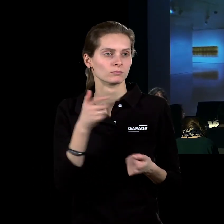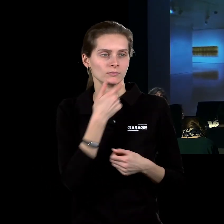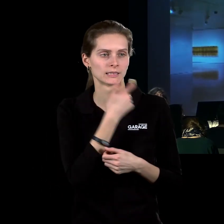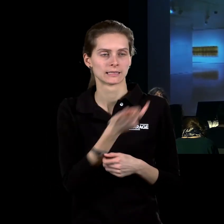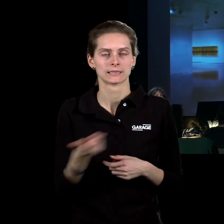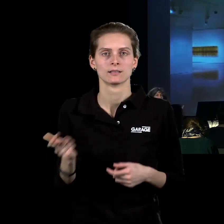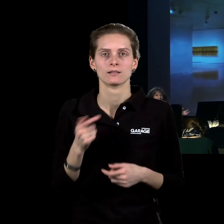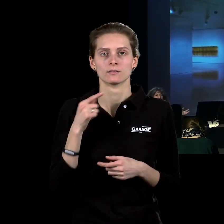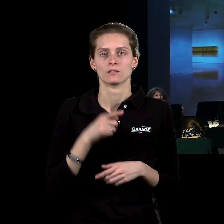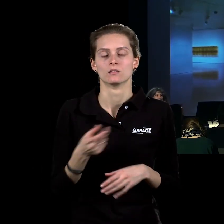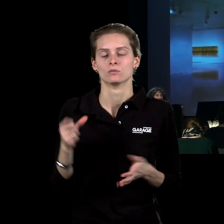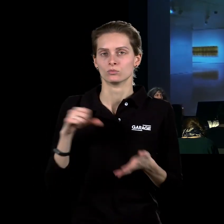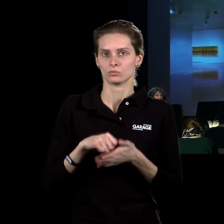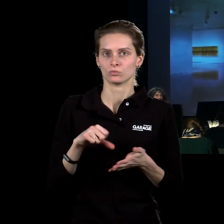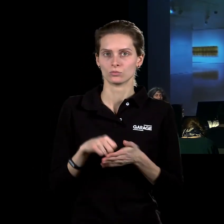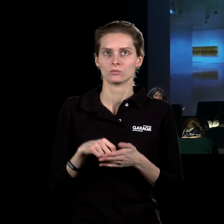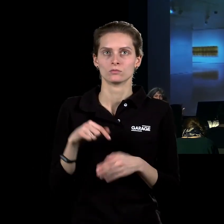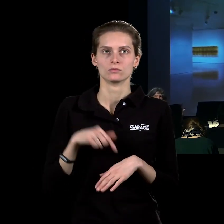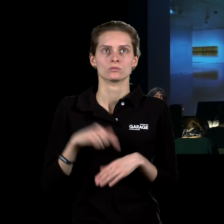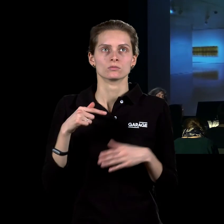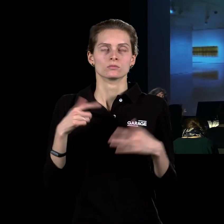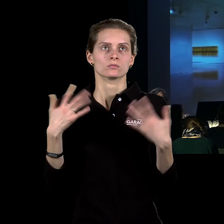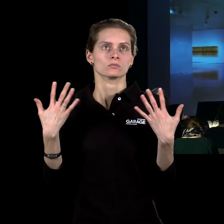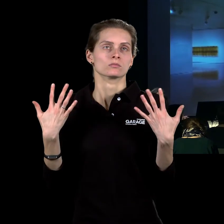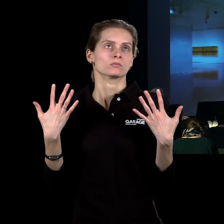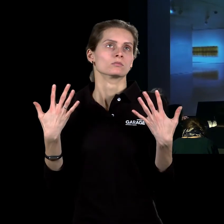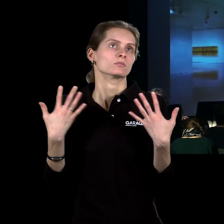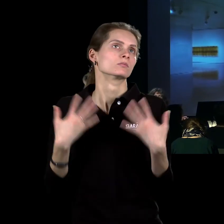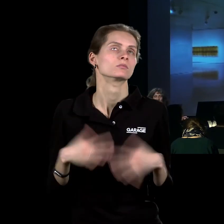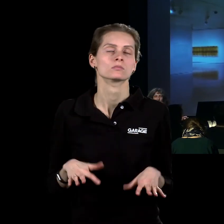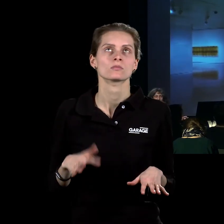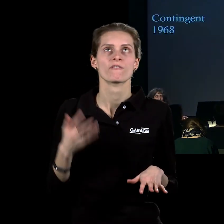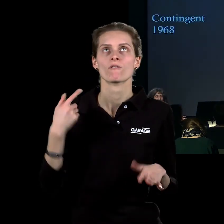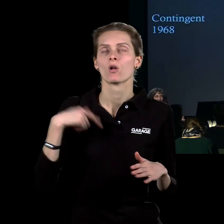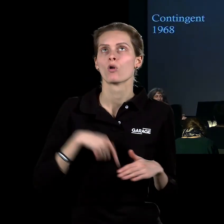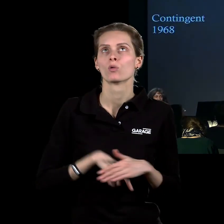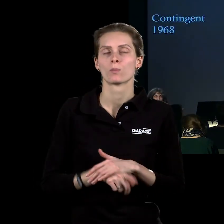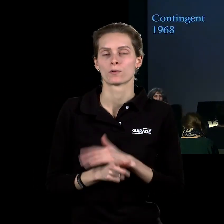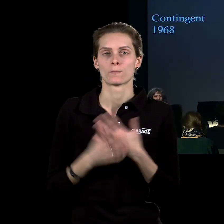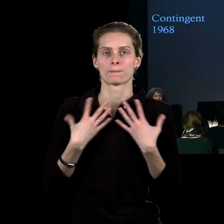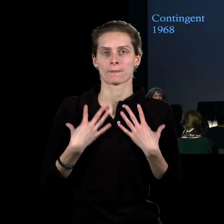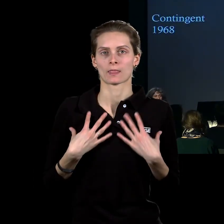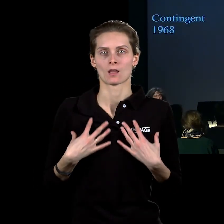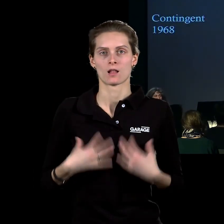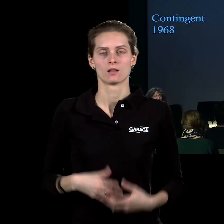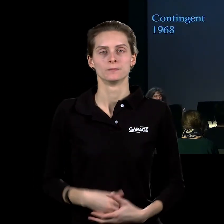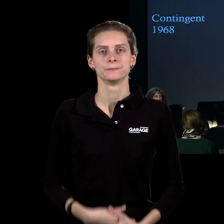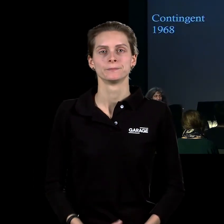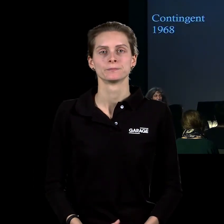ты оказываешься, чувствуешь, что ты проваливаешься в глубину тела, да, чувствуешь, что ты оказываешься